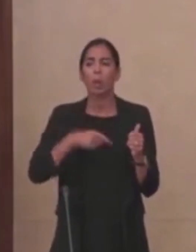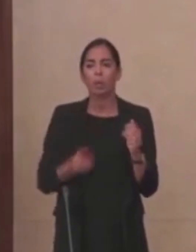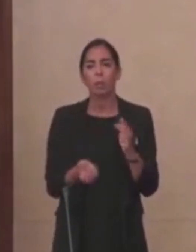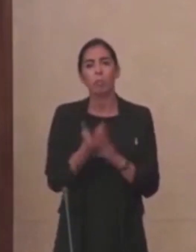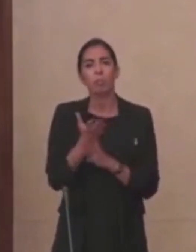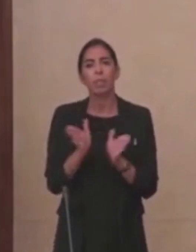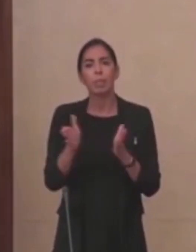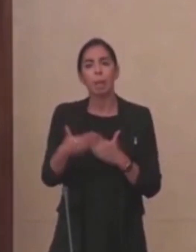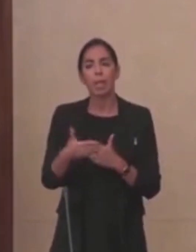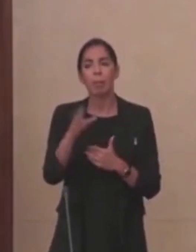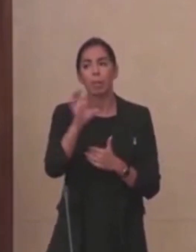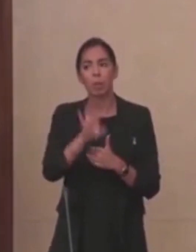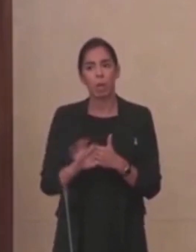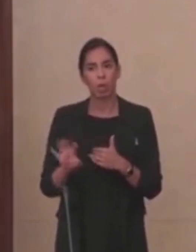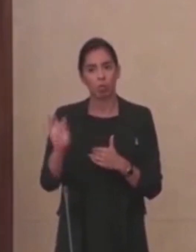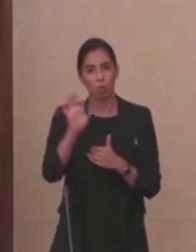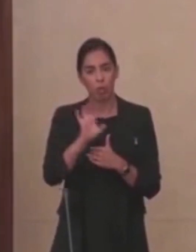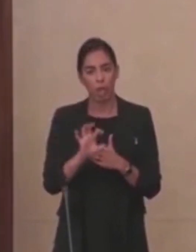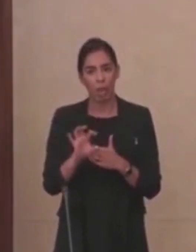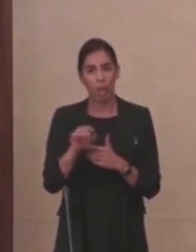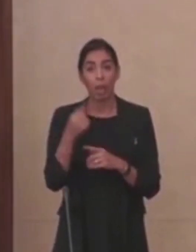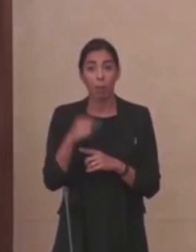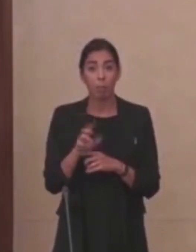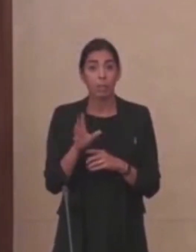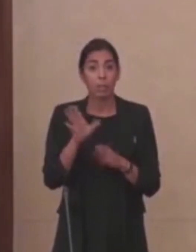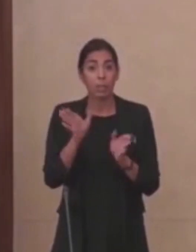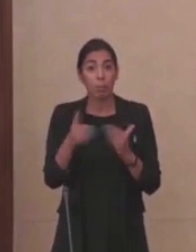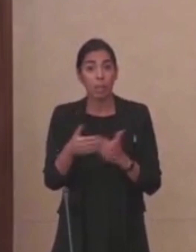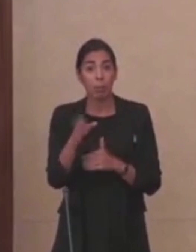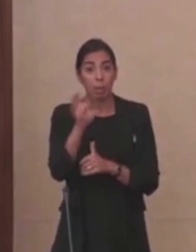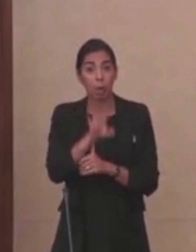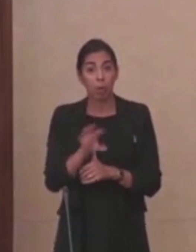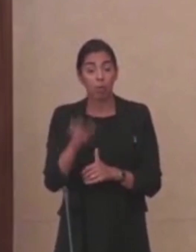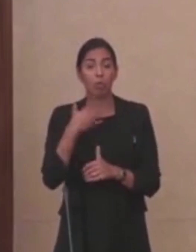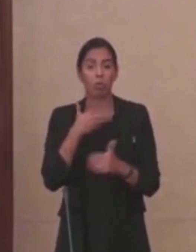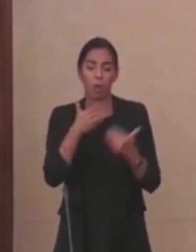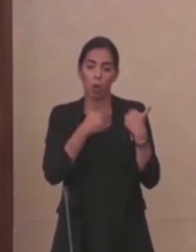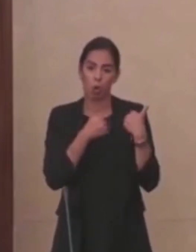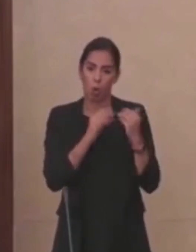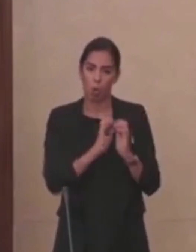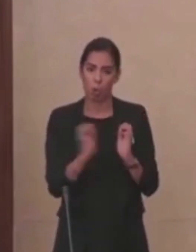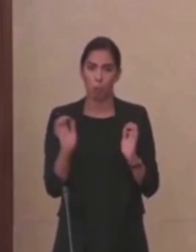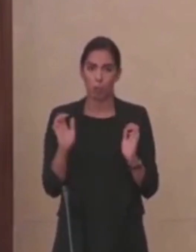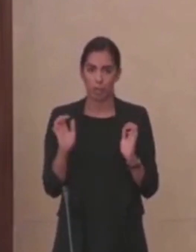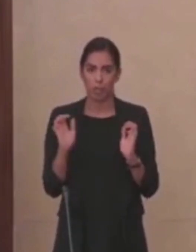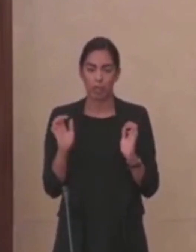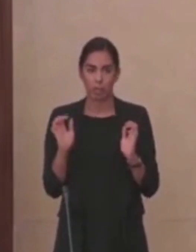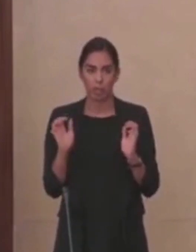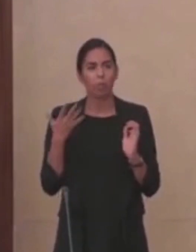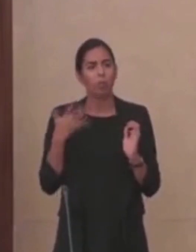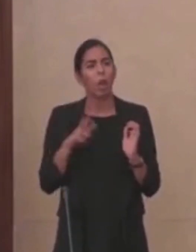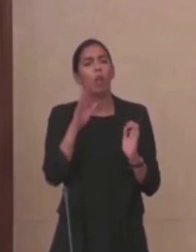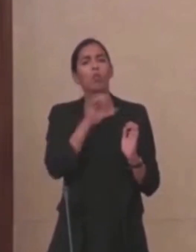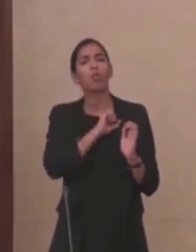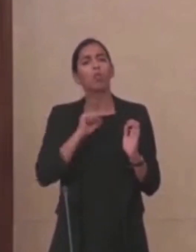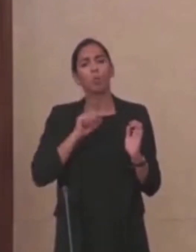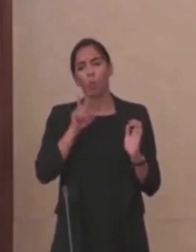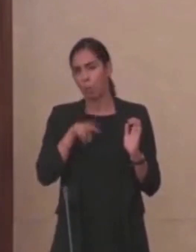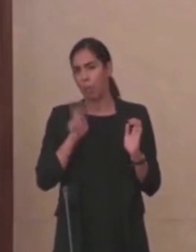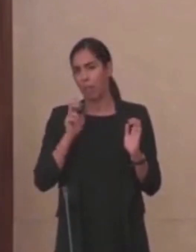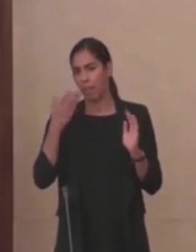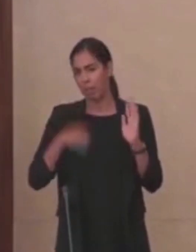chaque sanité un département régional qui a des tâches